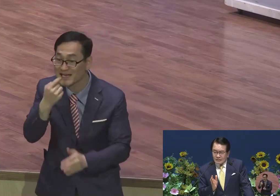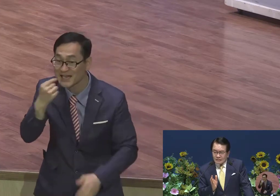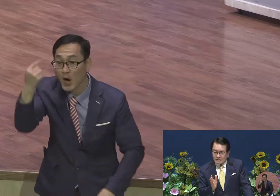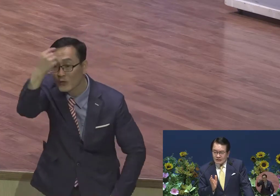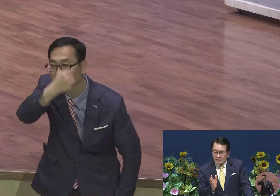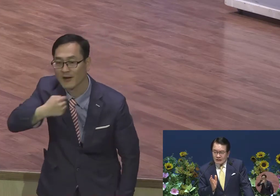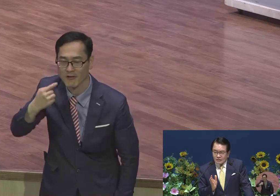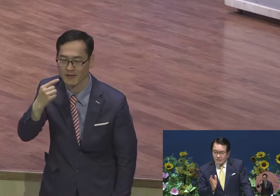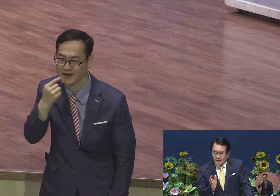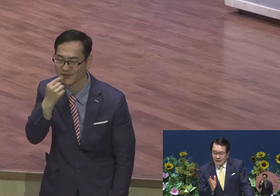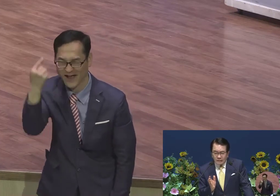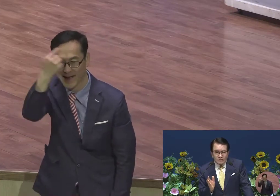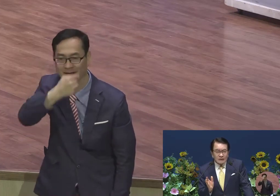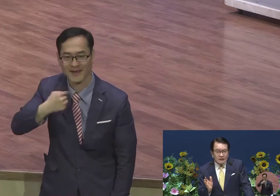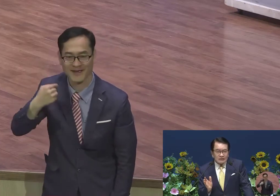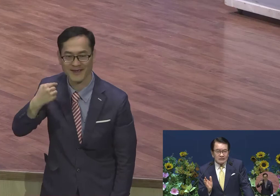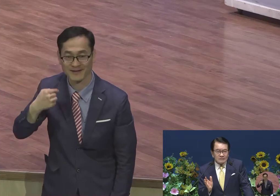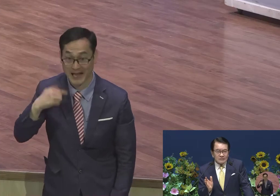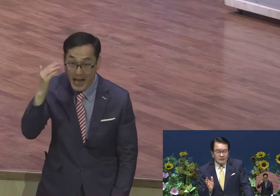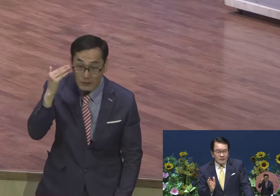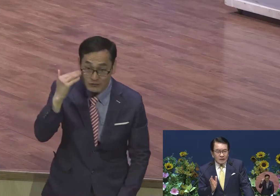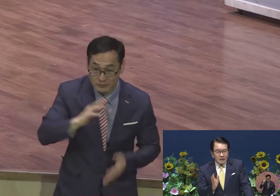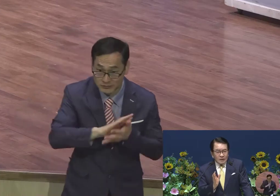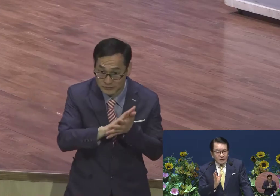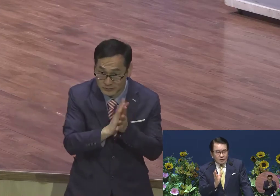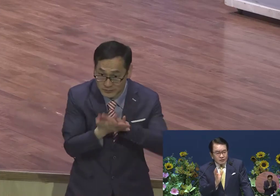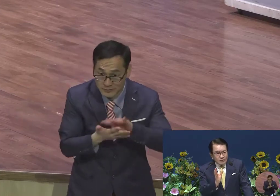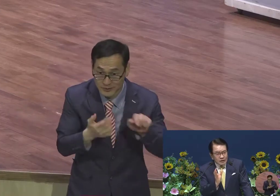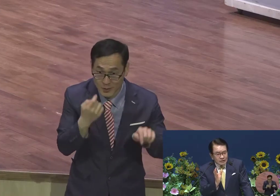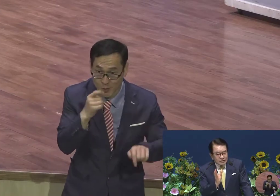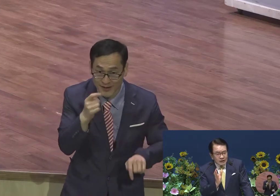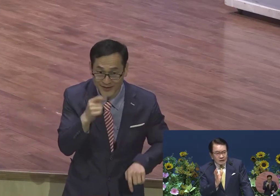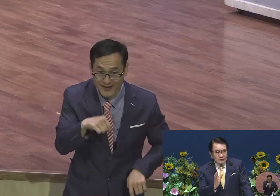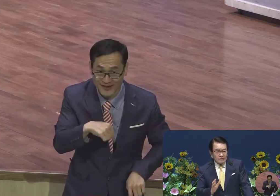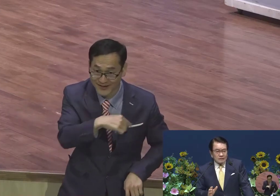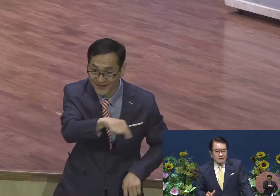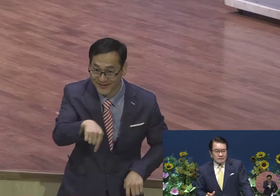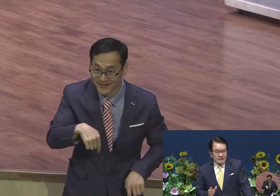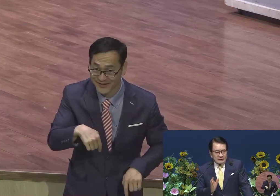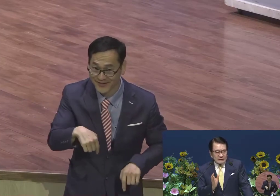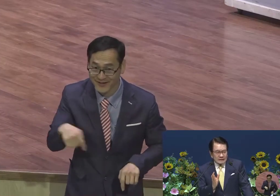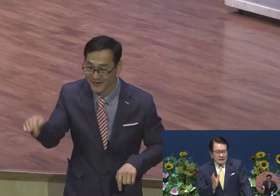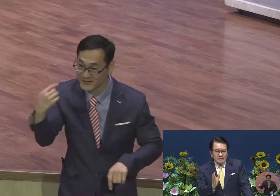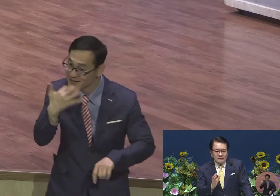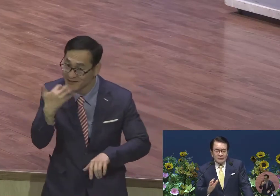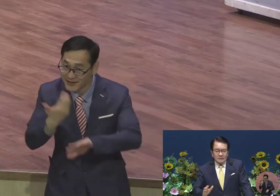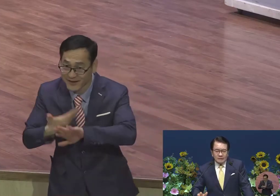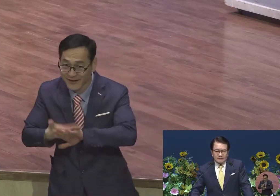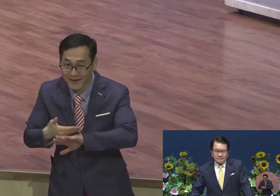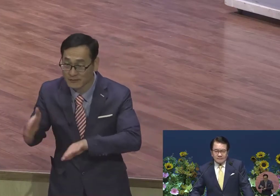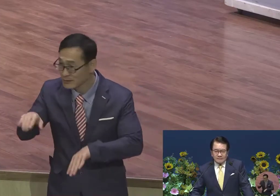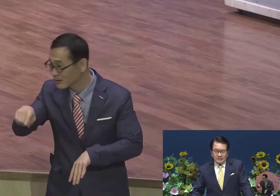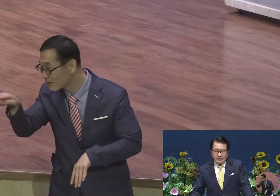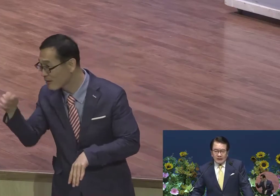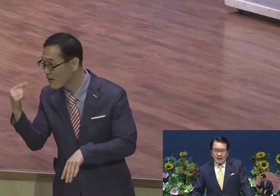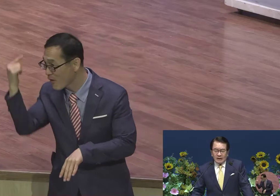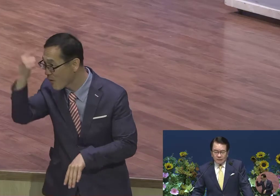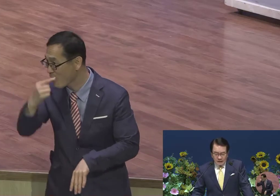이게 지금 색깔이 좀 변했구나. 어떻게 저렇게 아름다웠냐. 참 아름다워요.